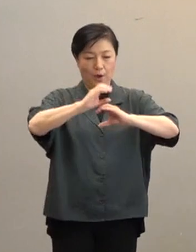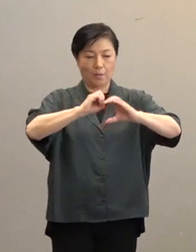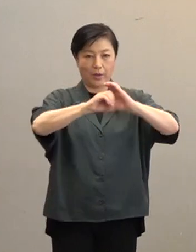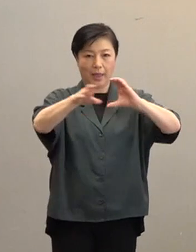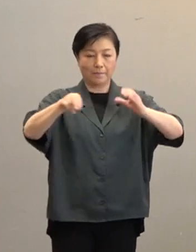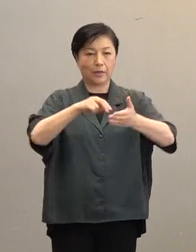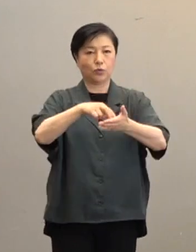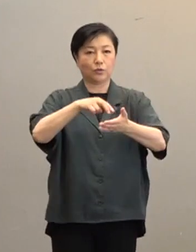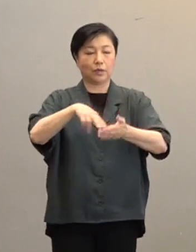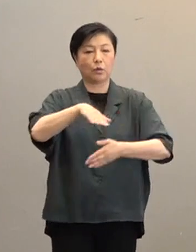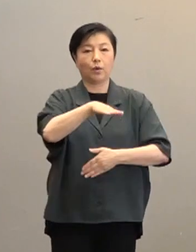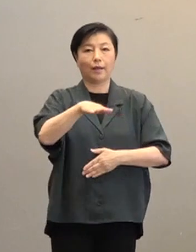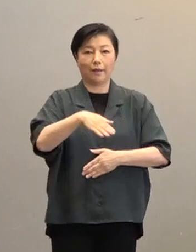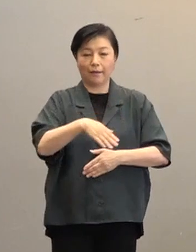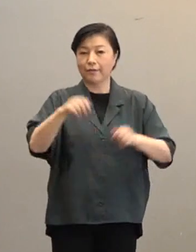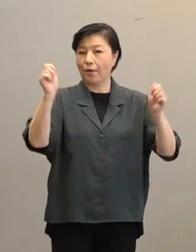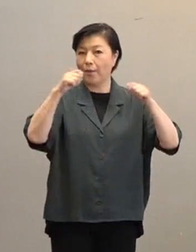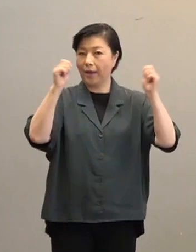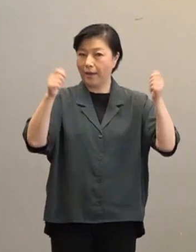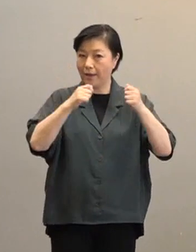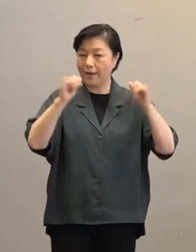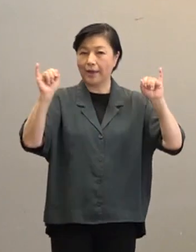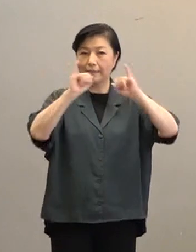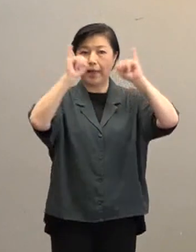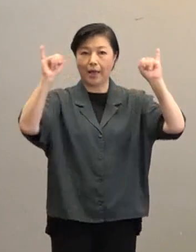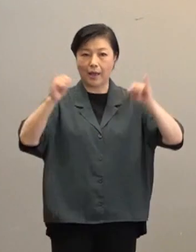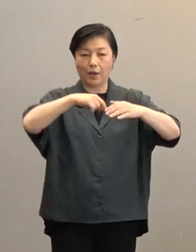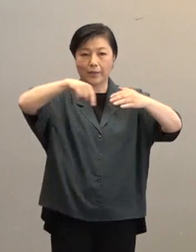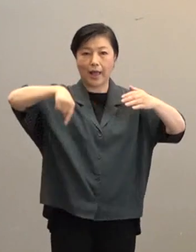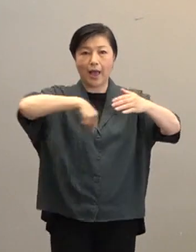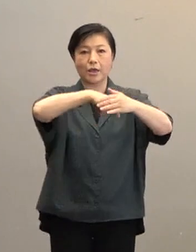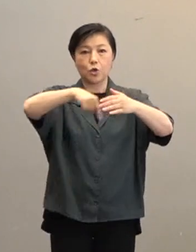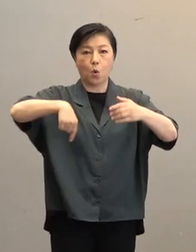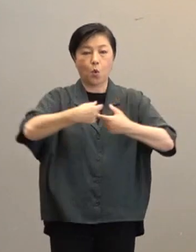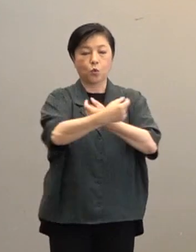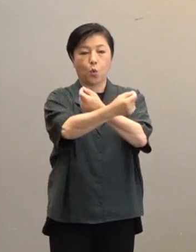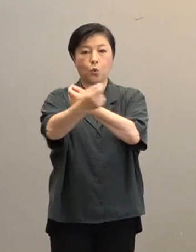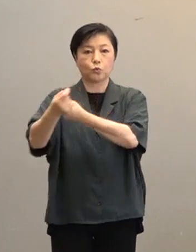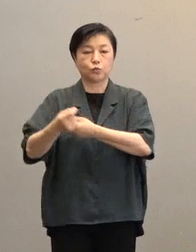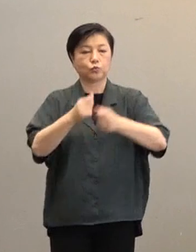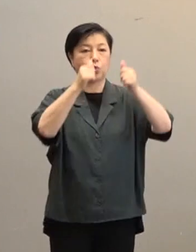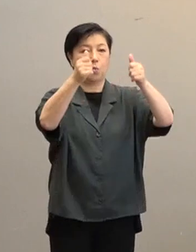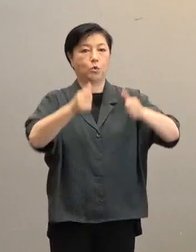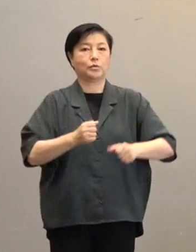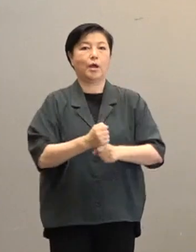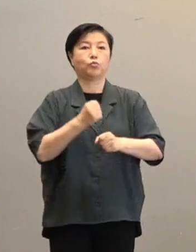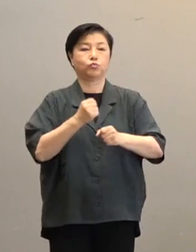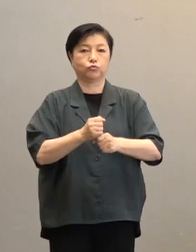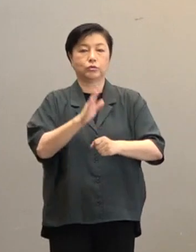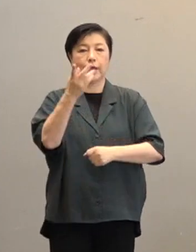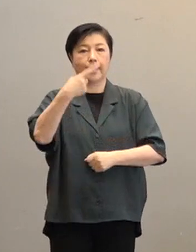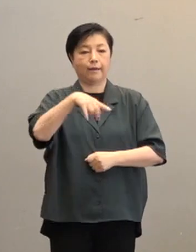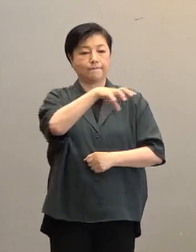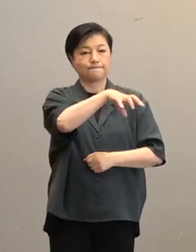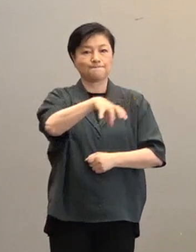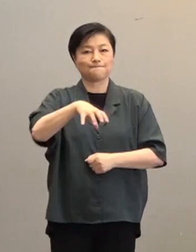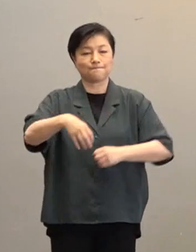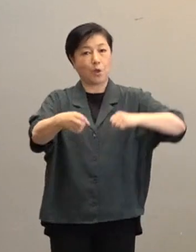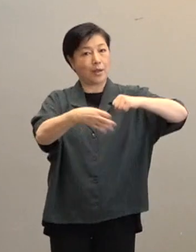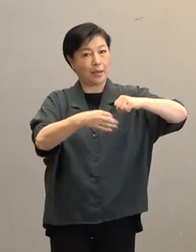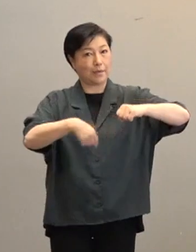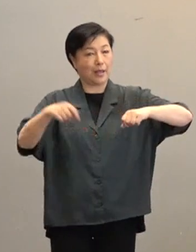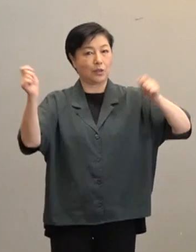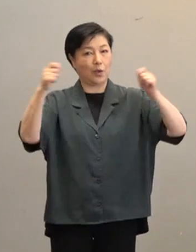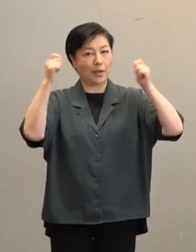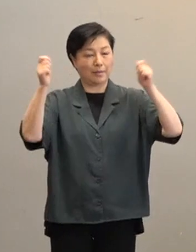としてこれらのフェアやイベント内容を網羅した共通のポスターを作成し、県内各地における買い物やイベ